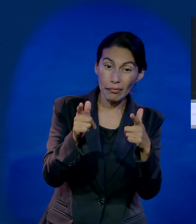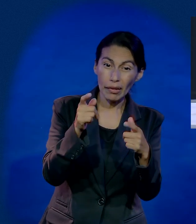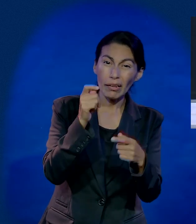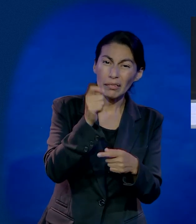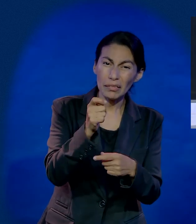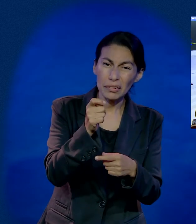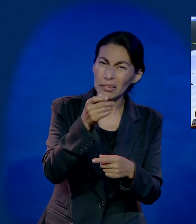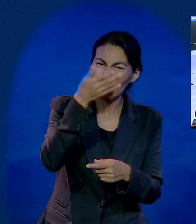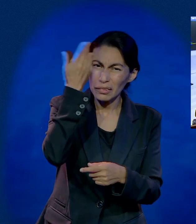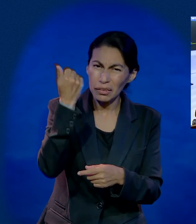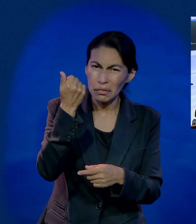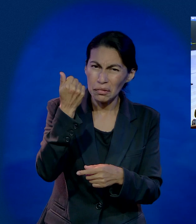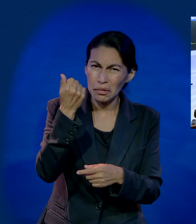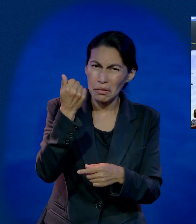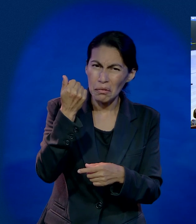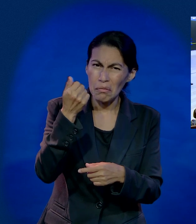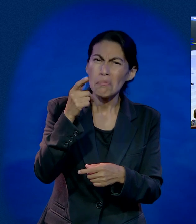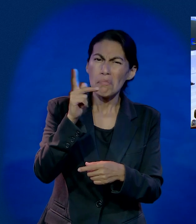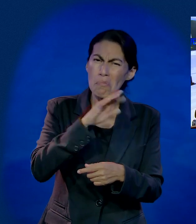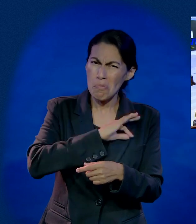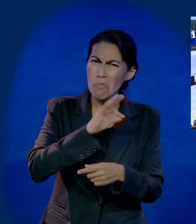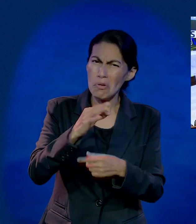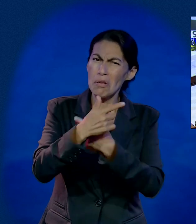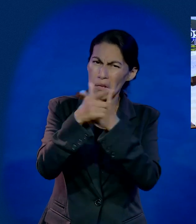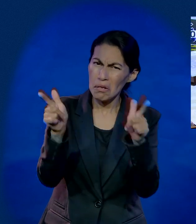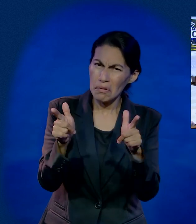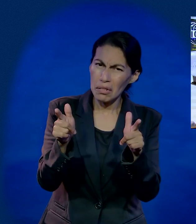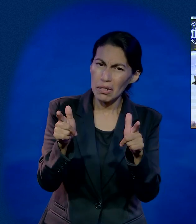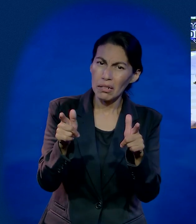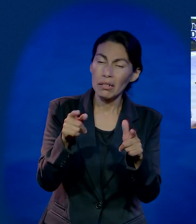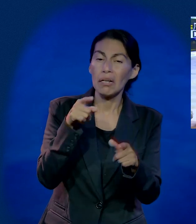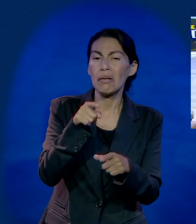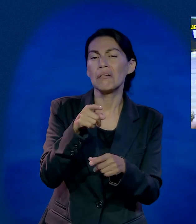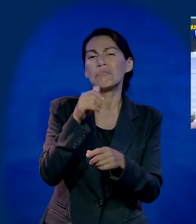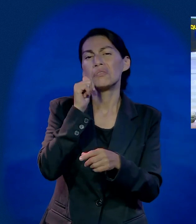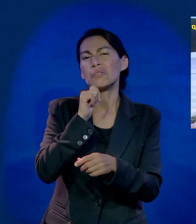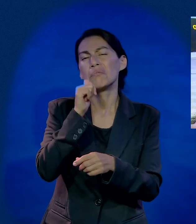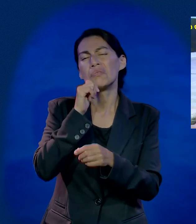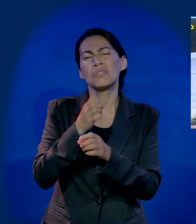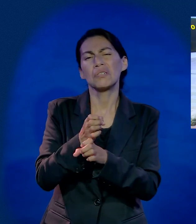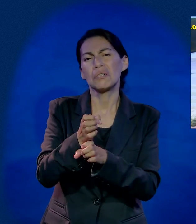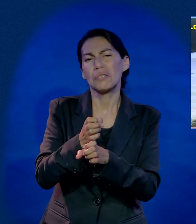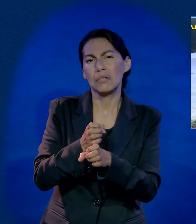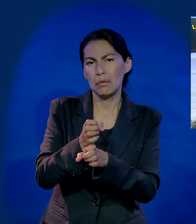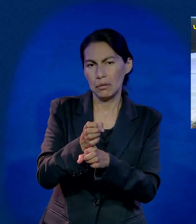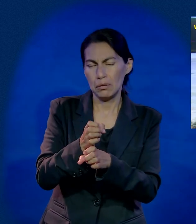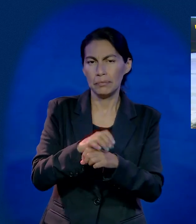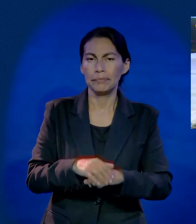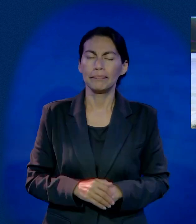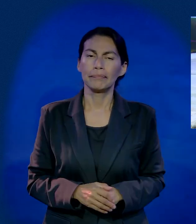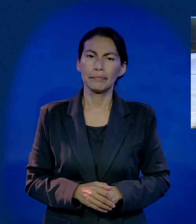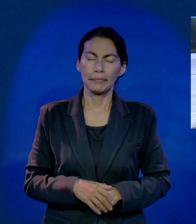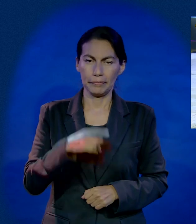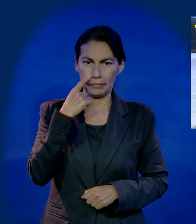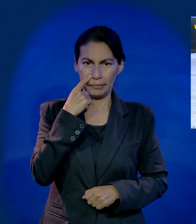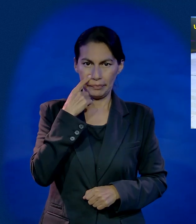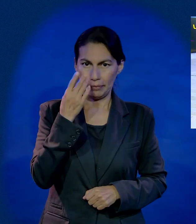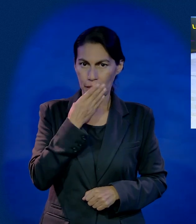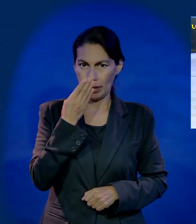Quien no sabe qué es la libertad, aún con la posibilidad en la mano, siempre será esclavo. Tome su Biblia conmigo, por